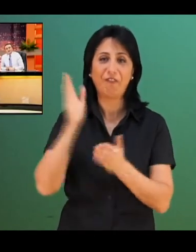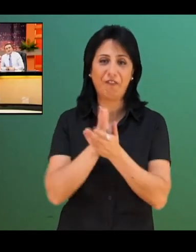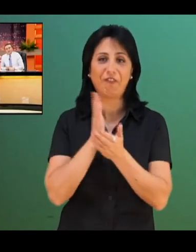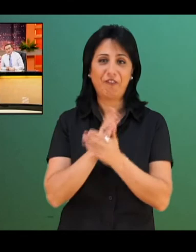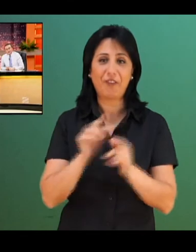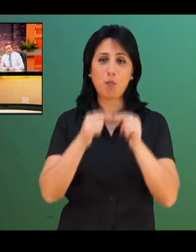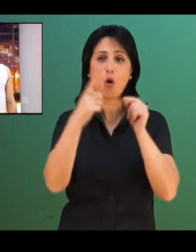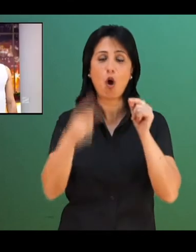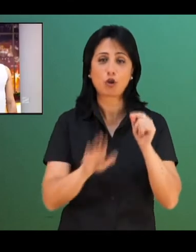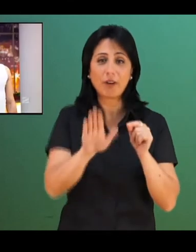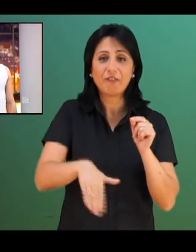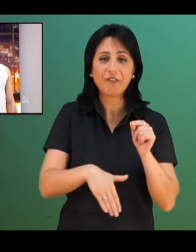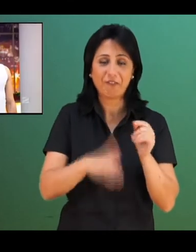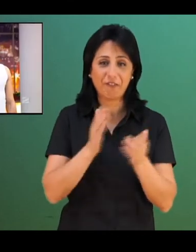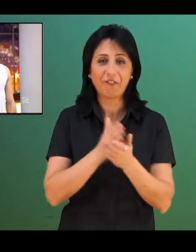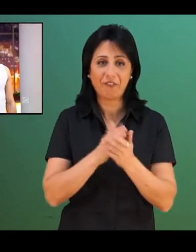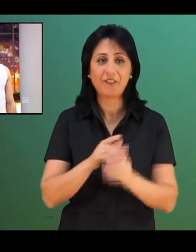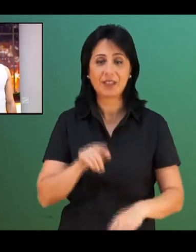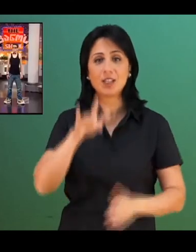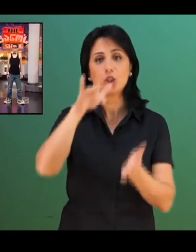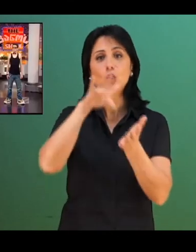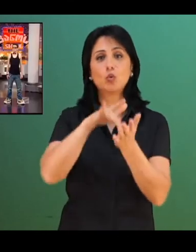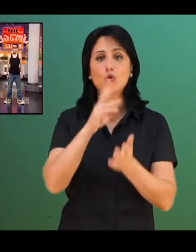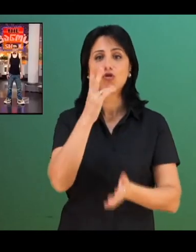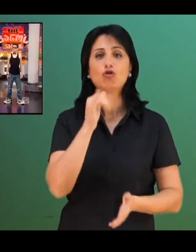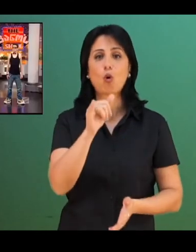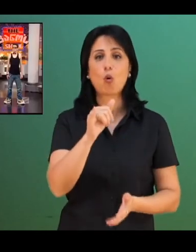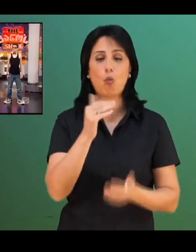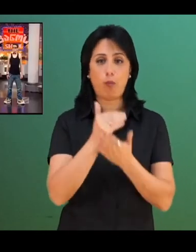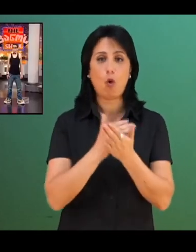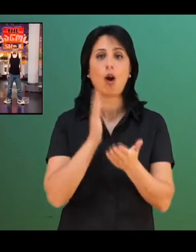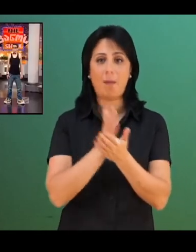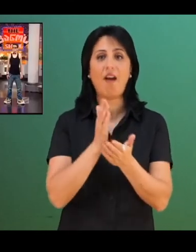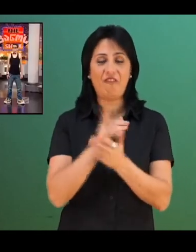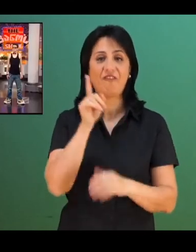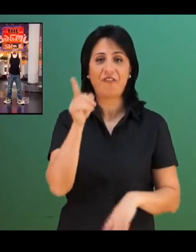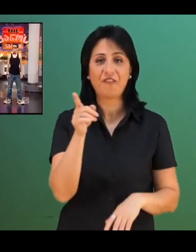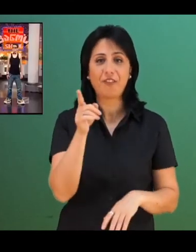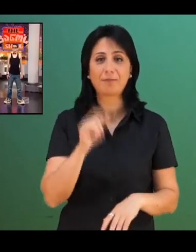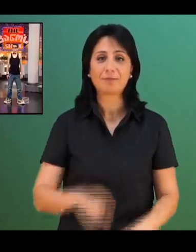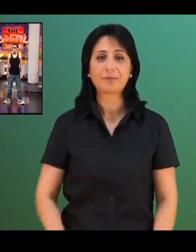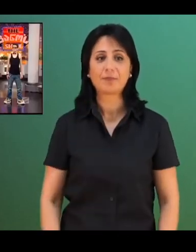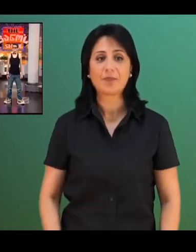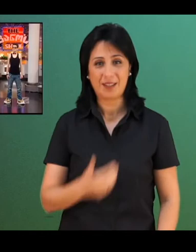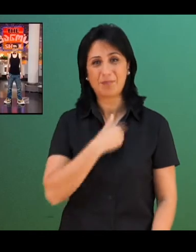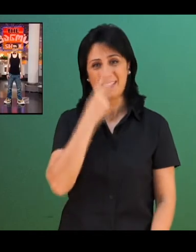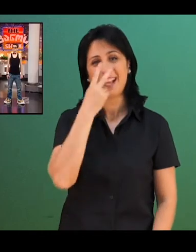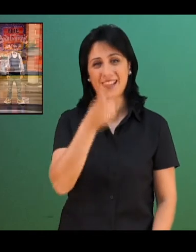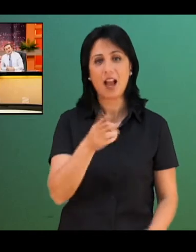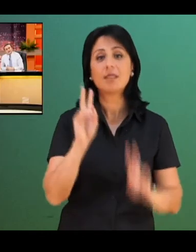პატარა შოუ პროგრამა. პატარა შოუ პროგრამა და მინდა რომ ესეც ნახოთ და იმის მიხედვით შეიძლება შეფასდეს